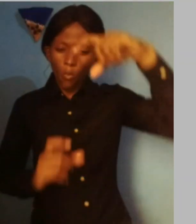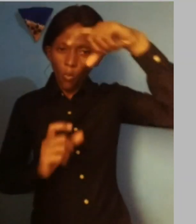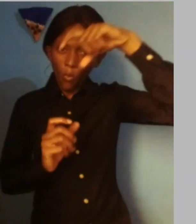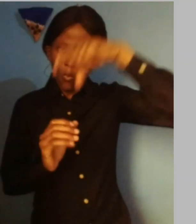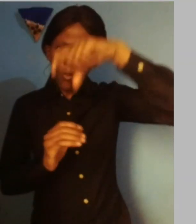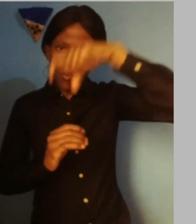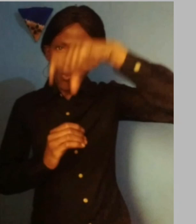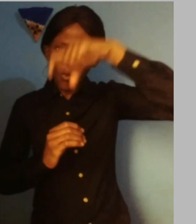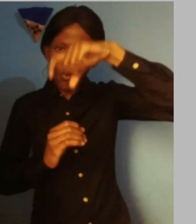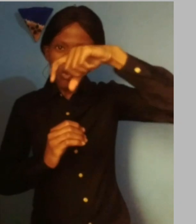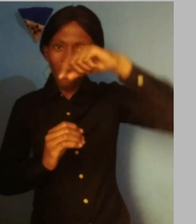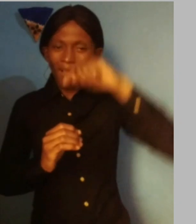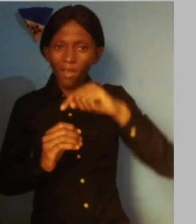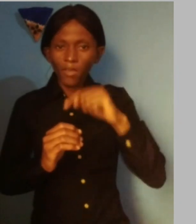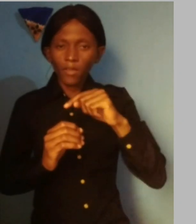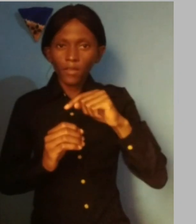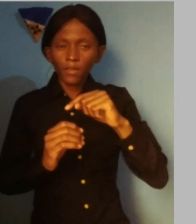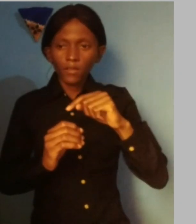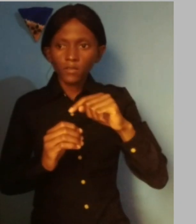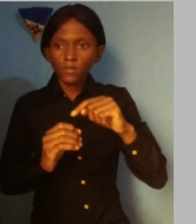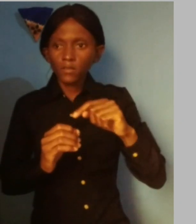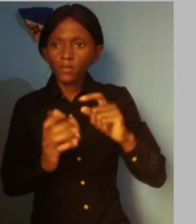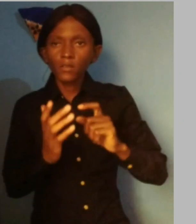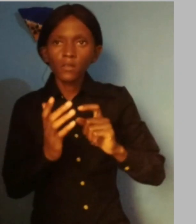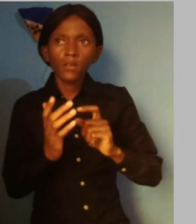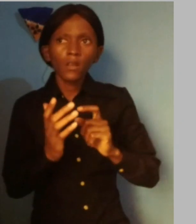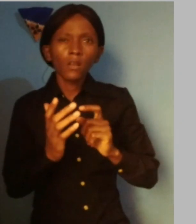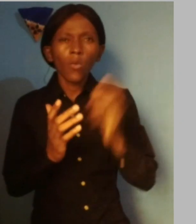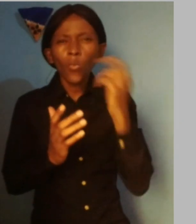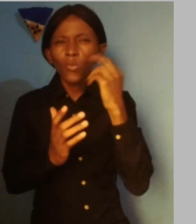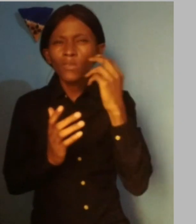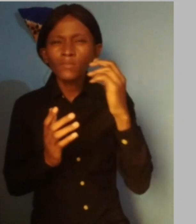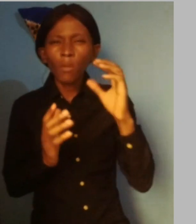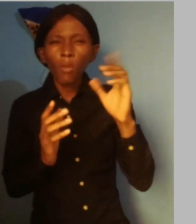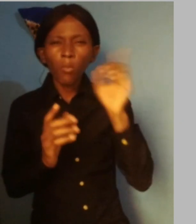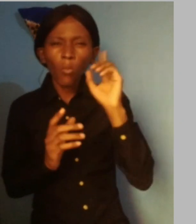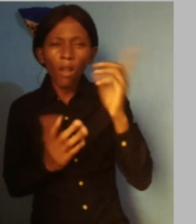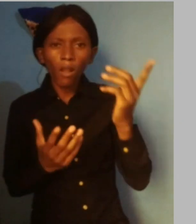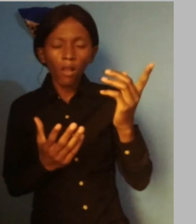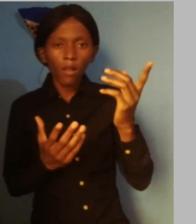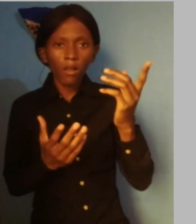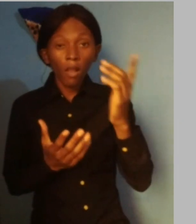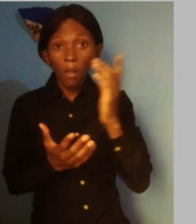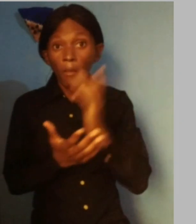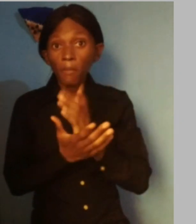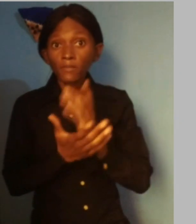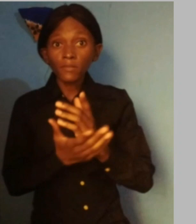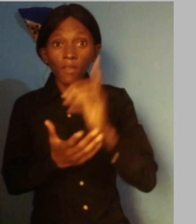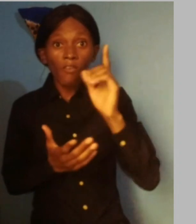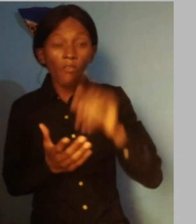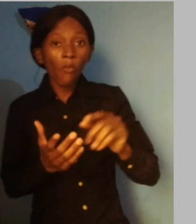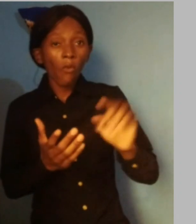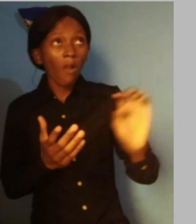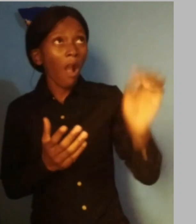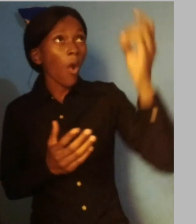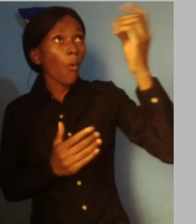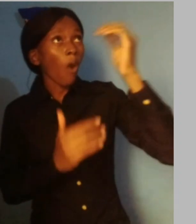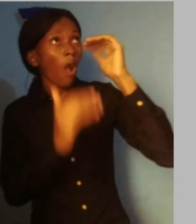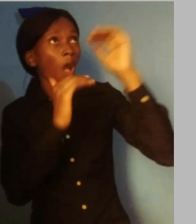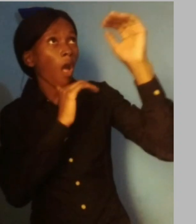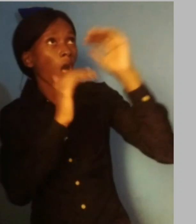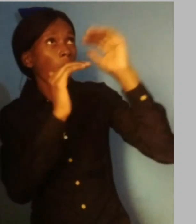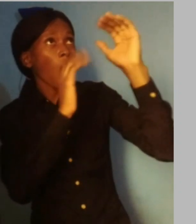Cette lettre O, avec un accent circonflexe, est une expression utilisée pour communiquer avec